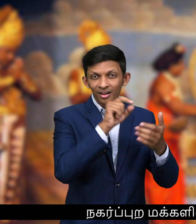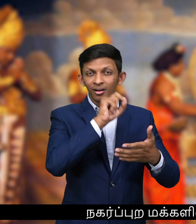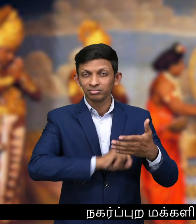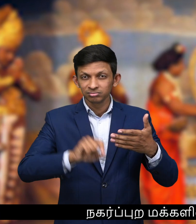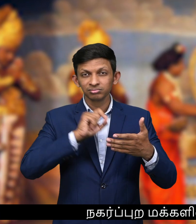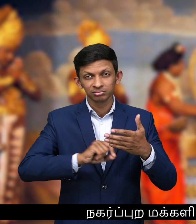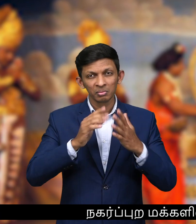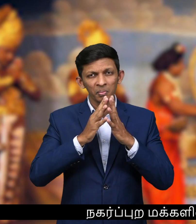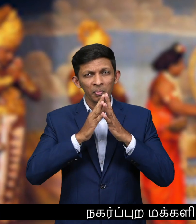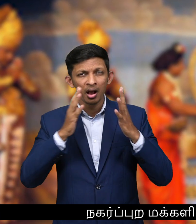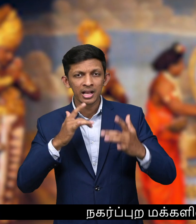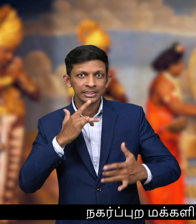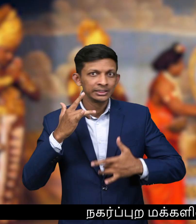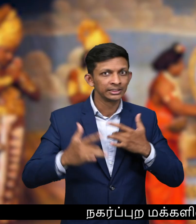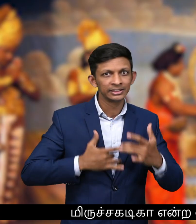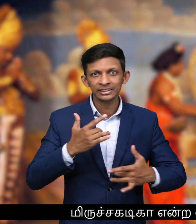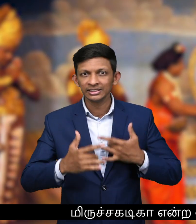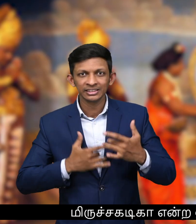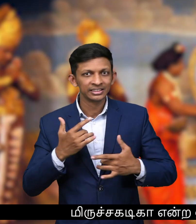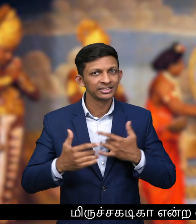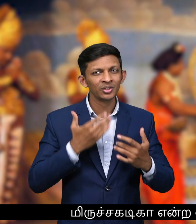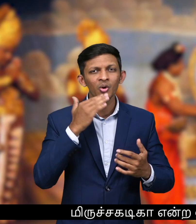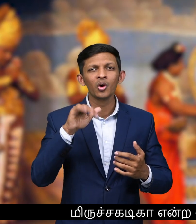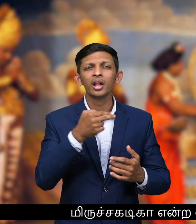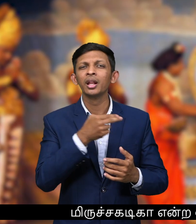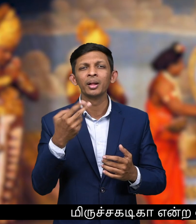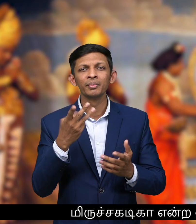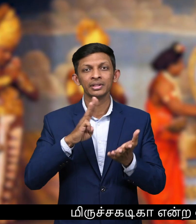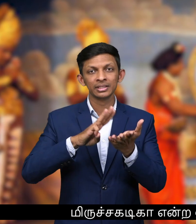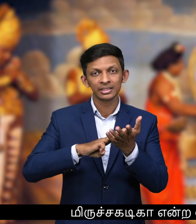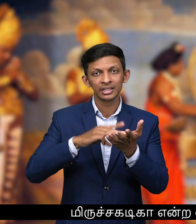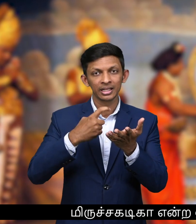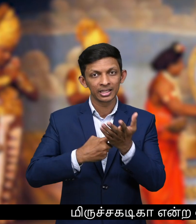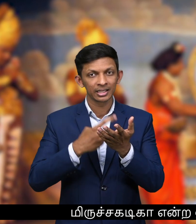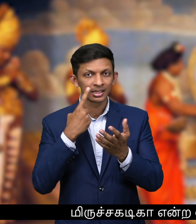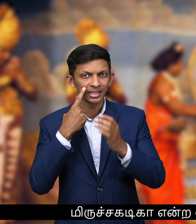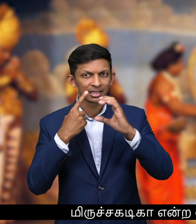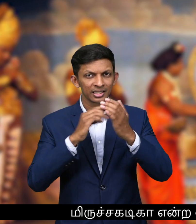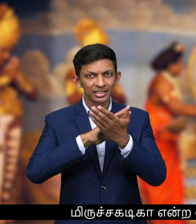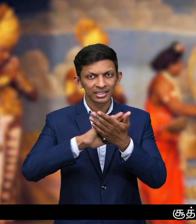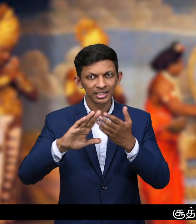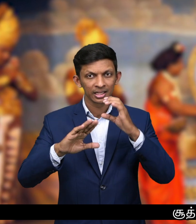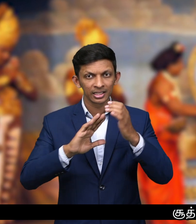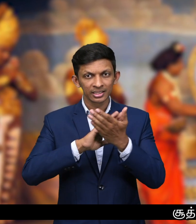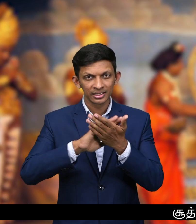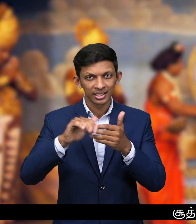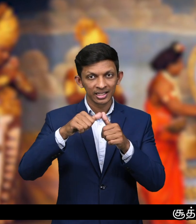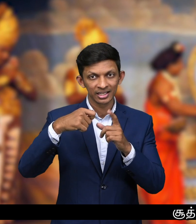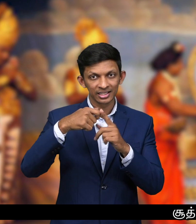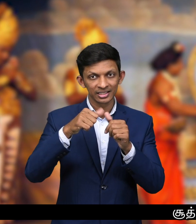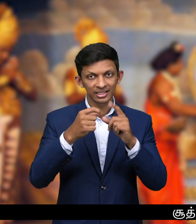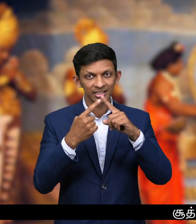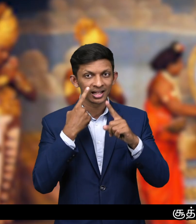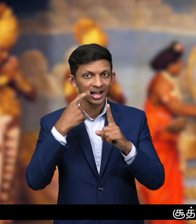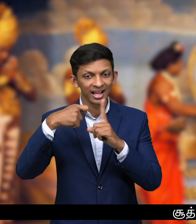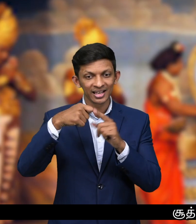நகர்ப்புற மக்களின் வாழ்க்கையை விவரிக்கும் மிருச்சகடிகா என்ற ஒரு சுவாரஸ்யமான நாடகத்தை சூத்ரகா